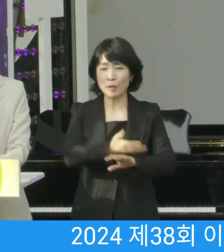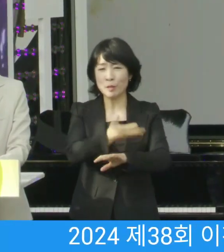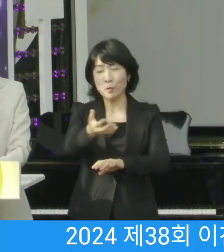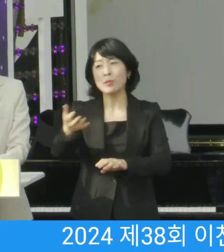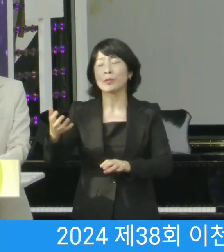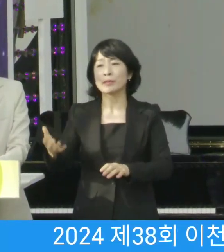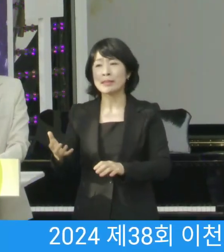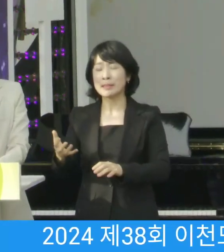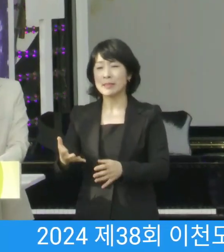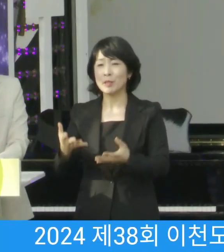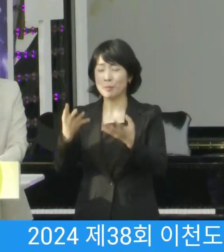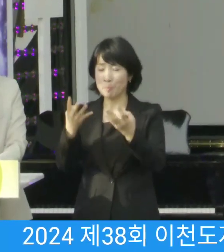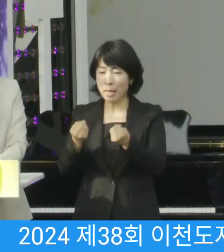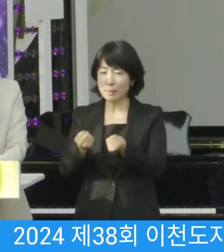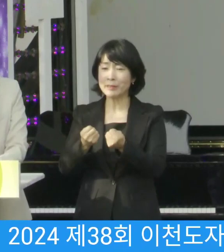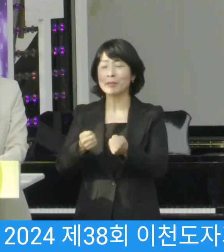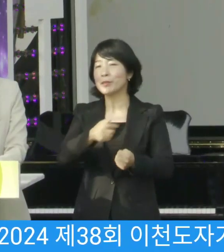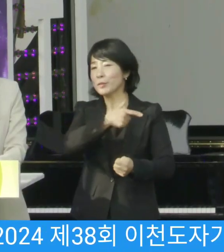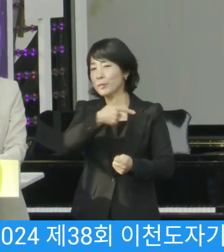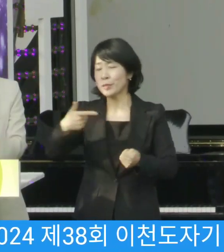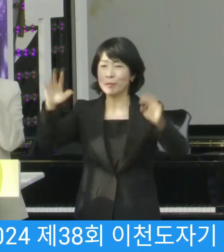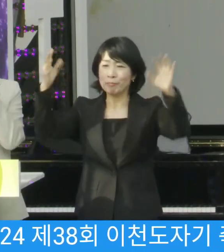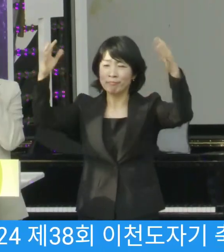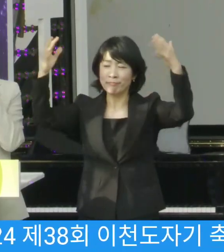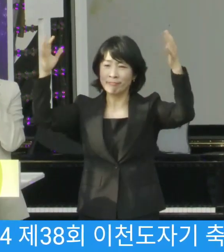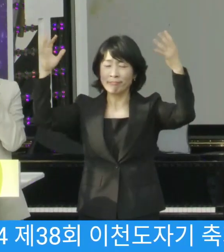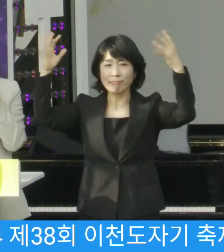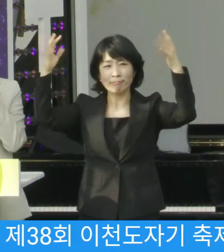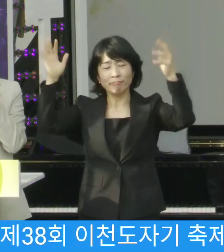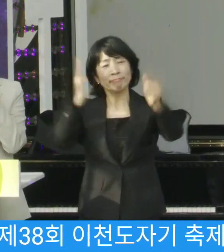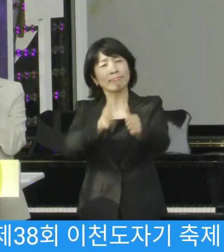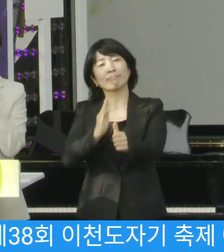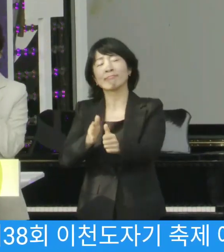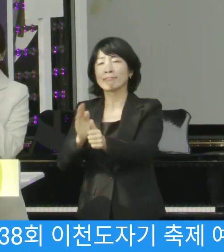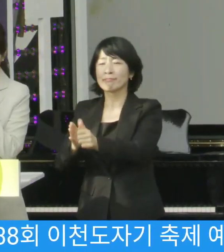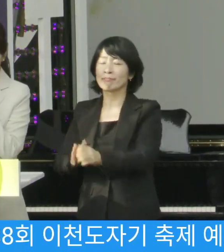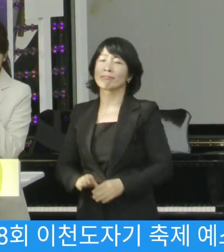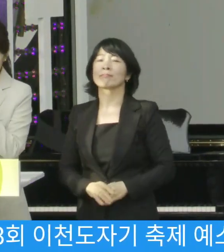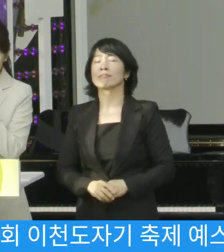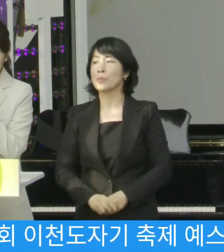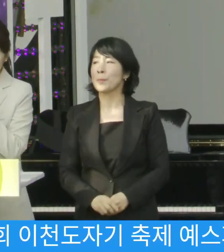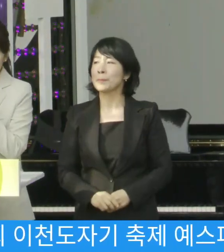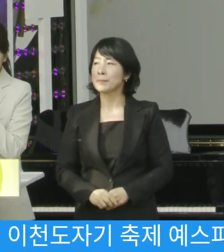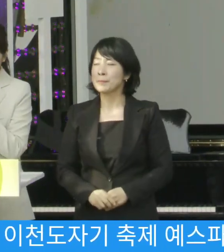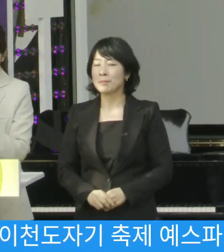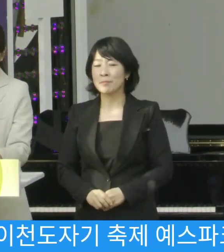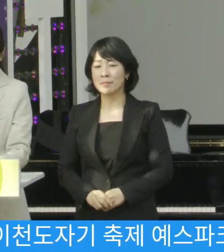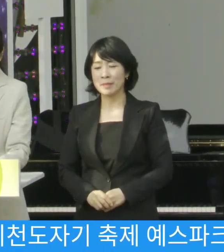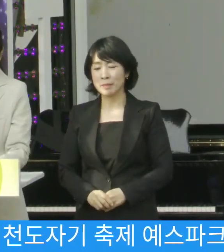도시에서 참석해주신 분들께 다시 한번 큰 환영의 박수 부탁드리겠습니다.